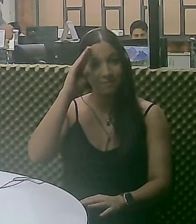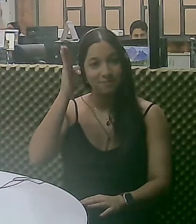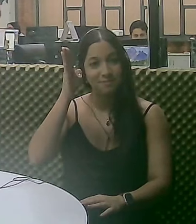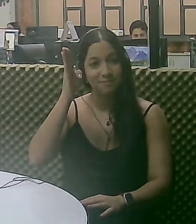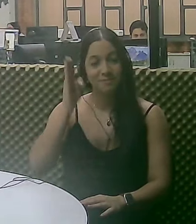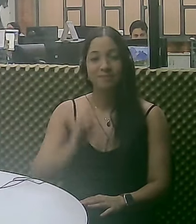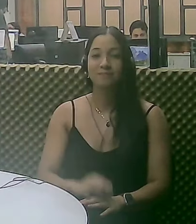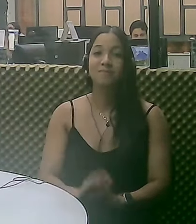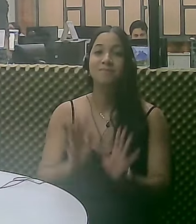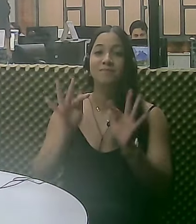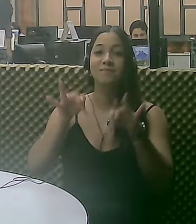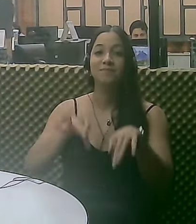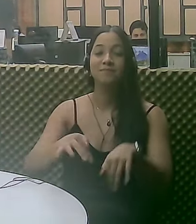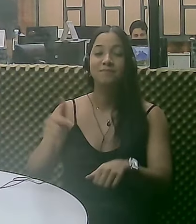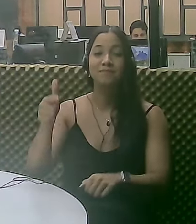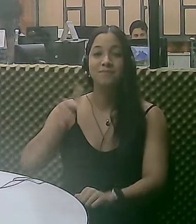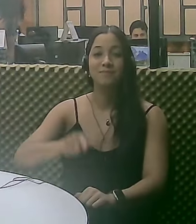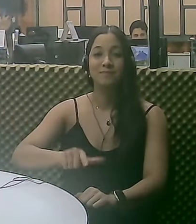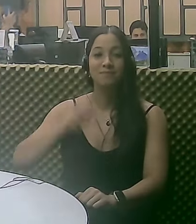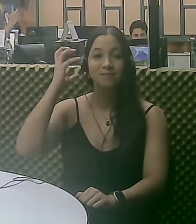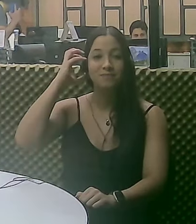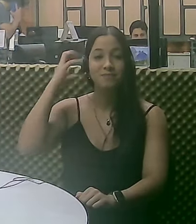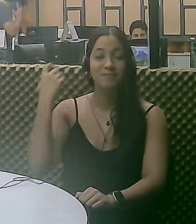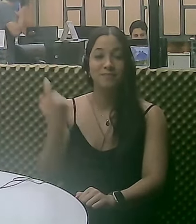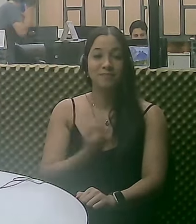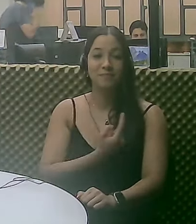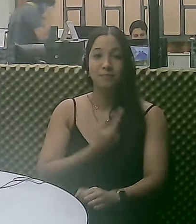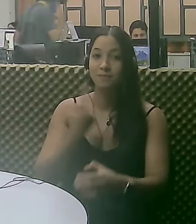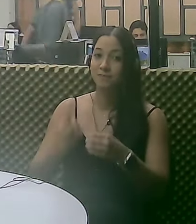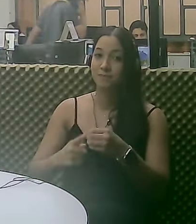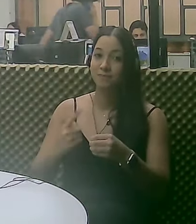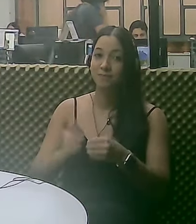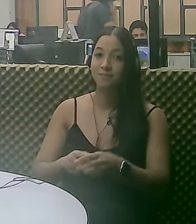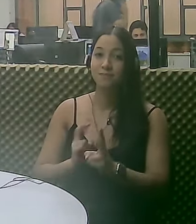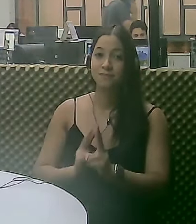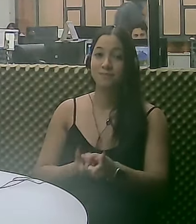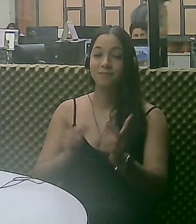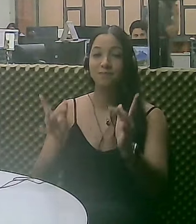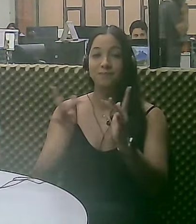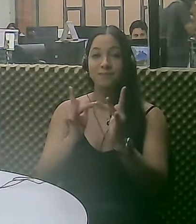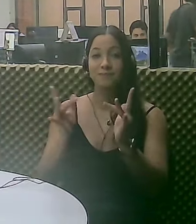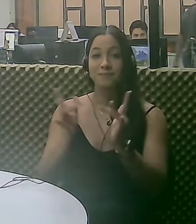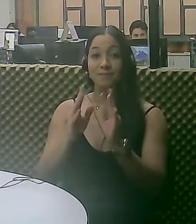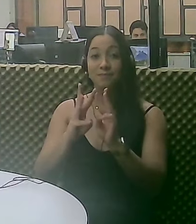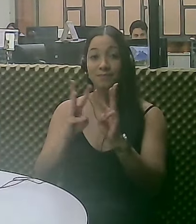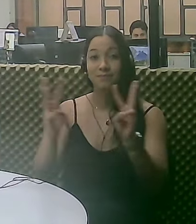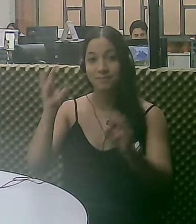próxima. Fica por aqui mais uma edição do programa da Rádio Nossa Cidade.